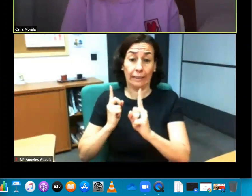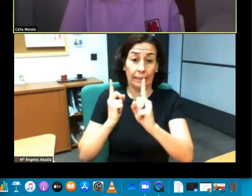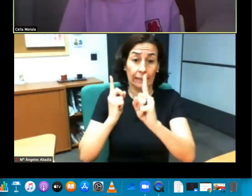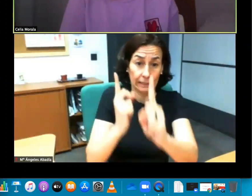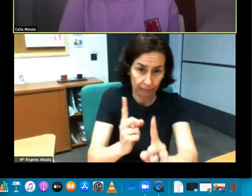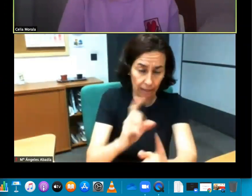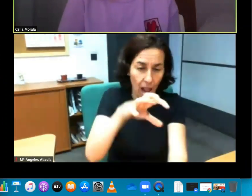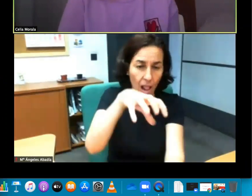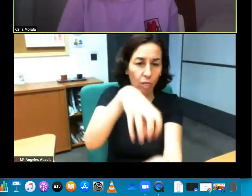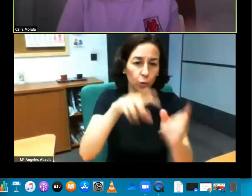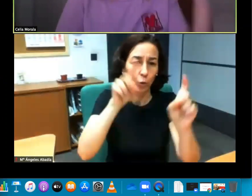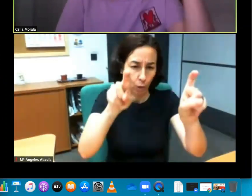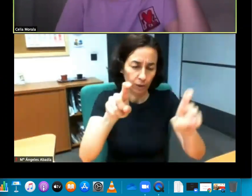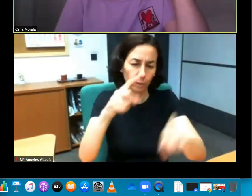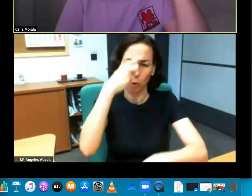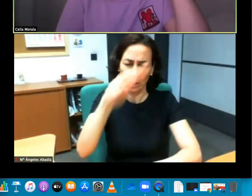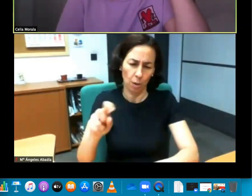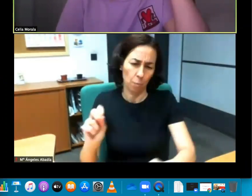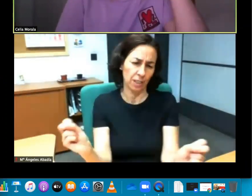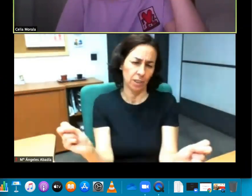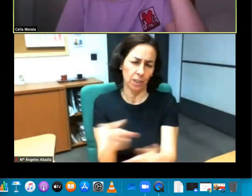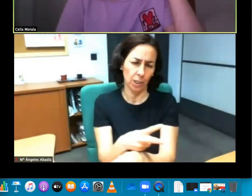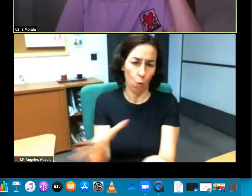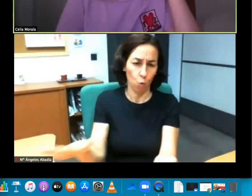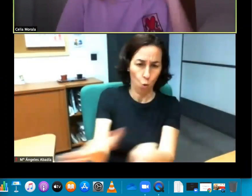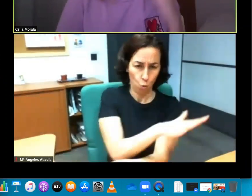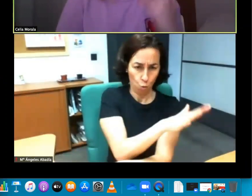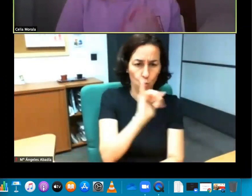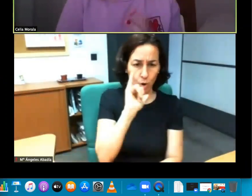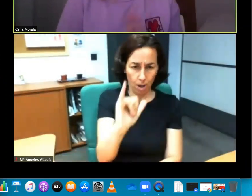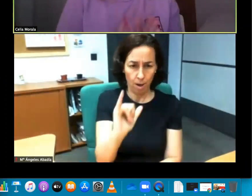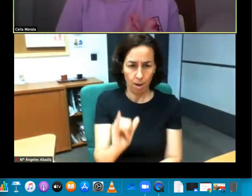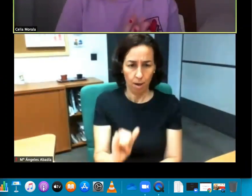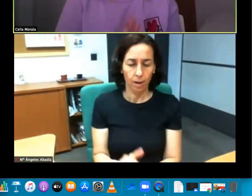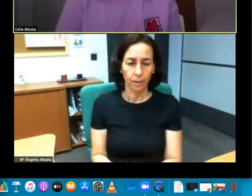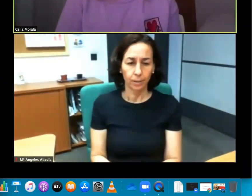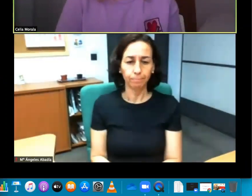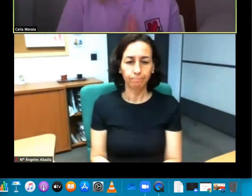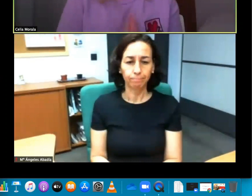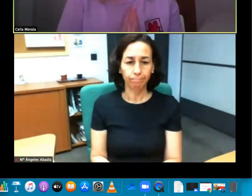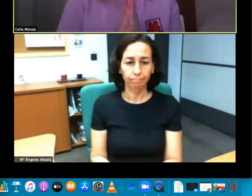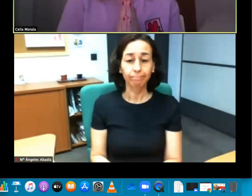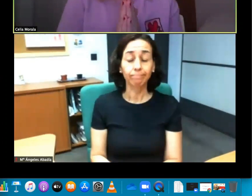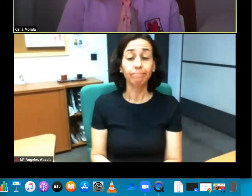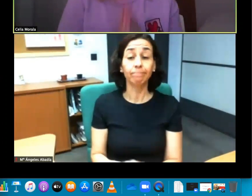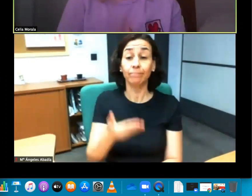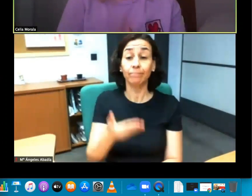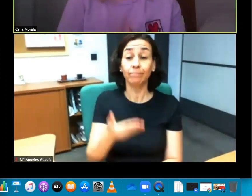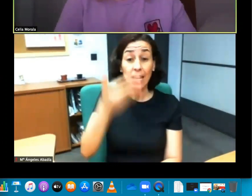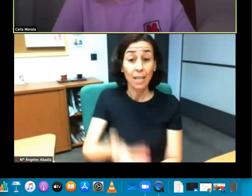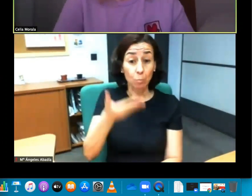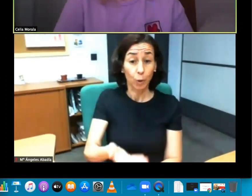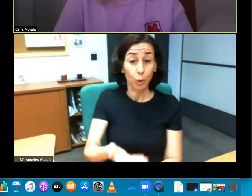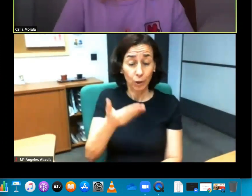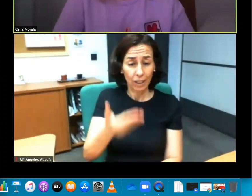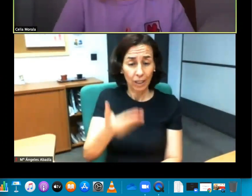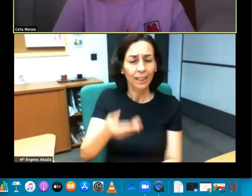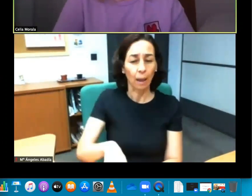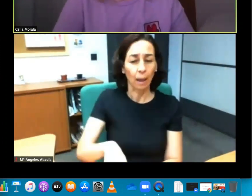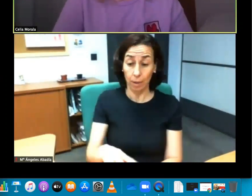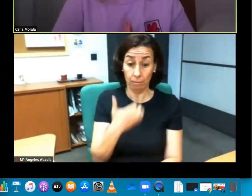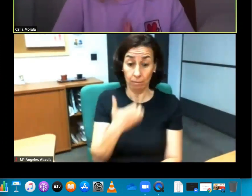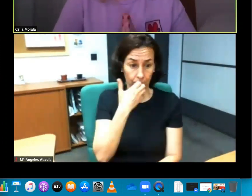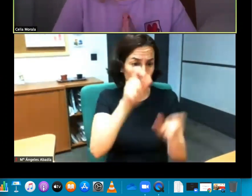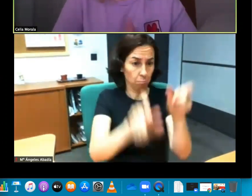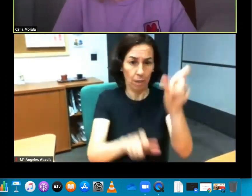pues tener ese seguro de cara a nuestros voluntarios. Es imprescindible que tengáis todos los que queráis participar